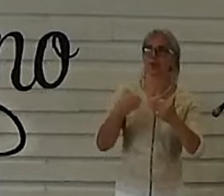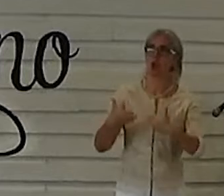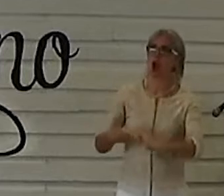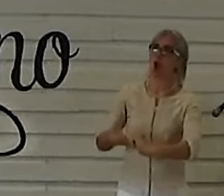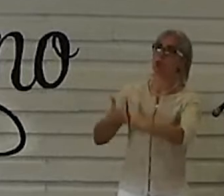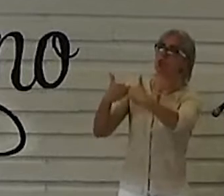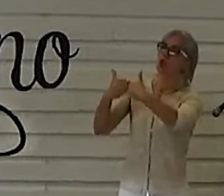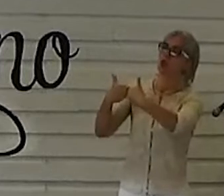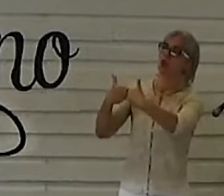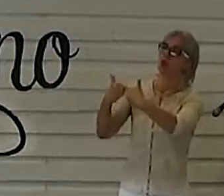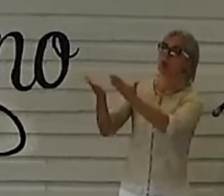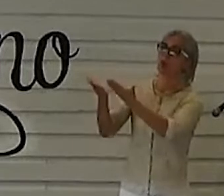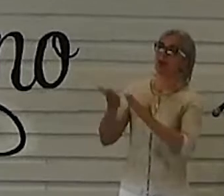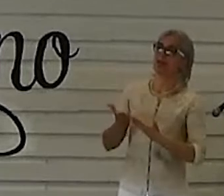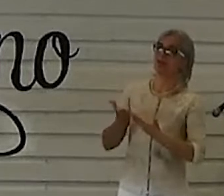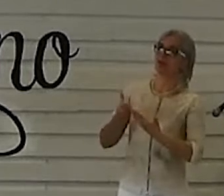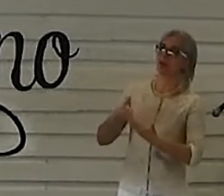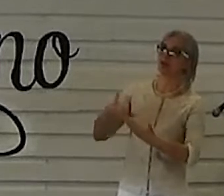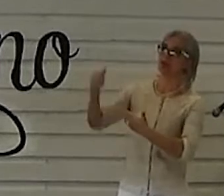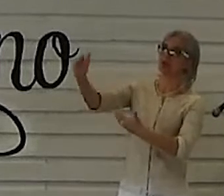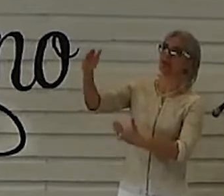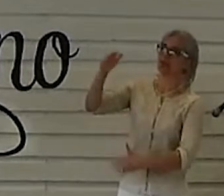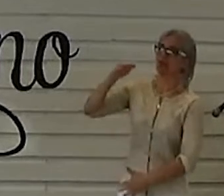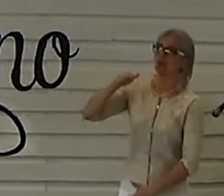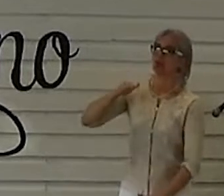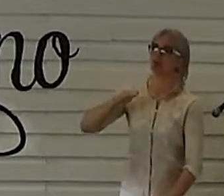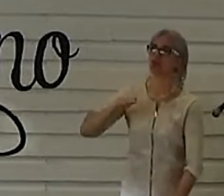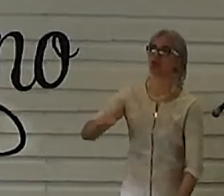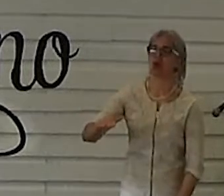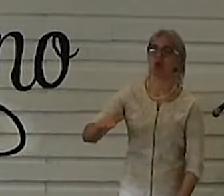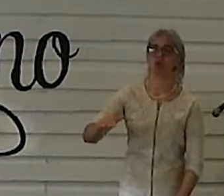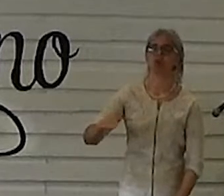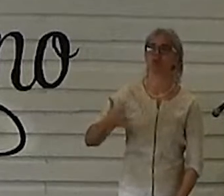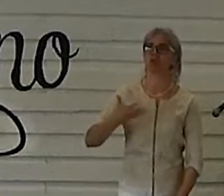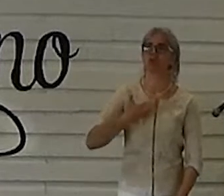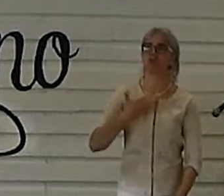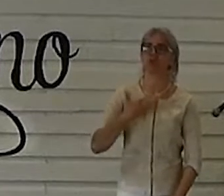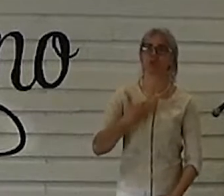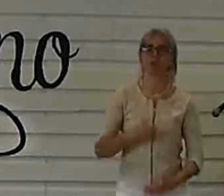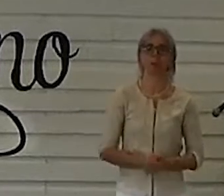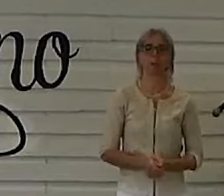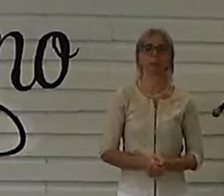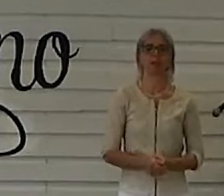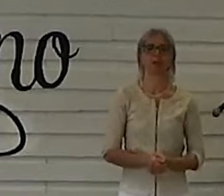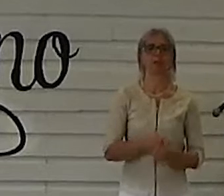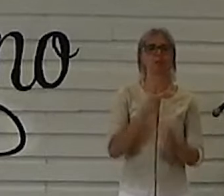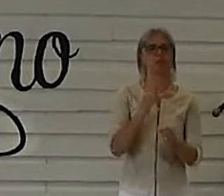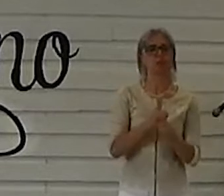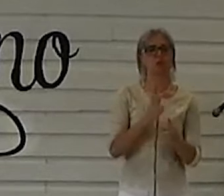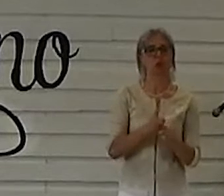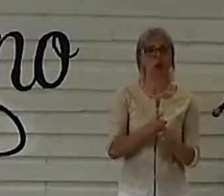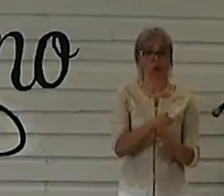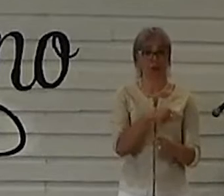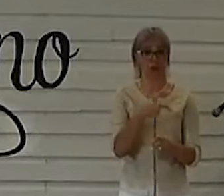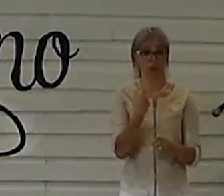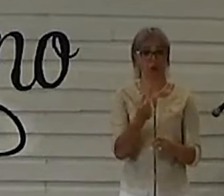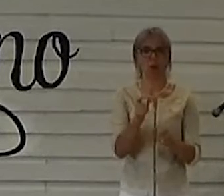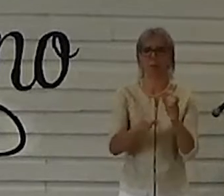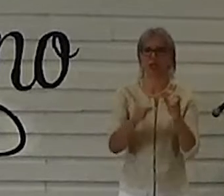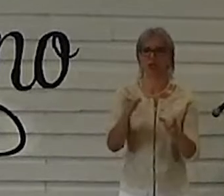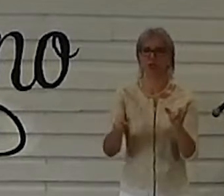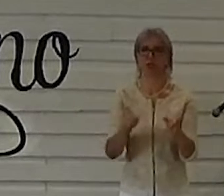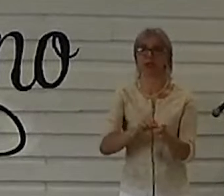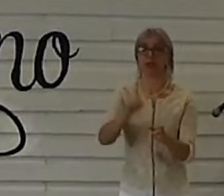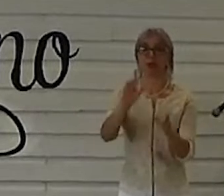Dobbiamo accogliere tante persone che Dio manderà e che sta preparando e che le dobbiamo